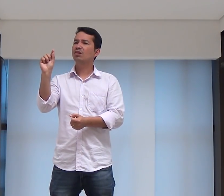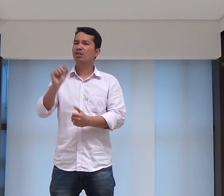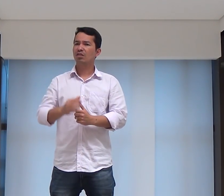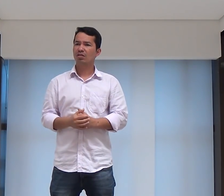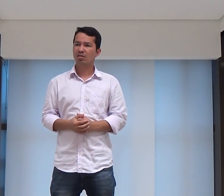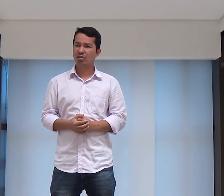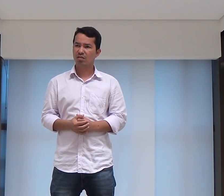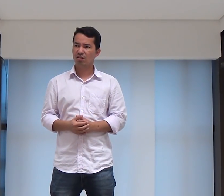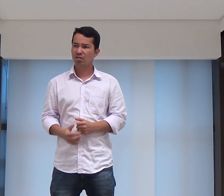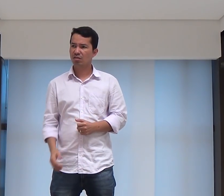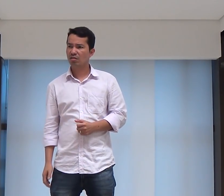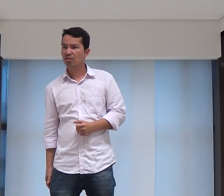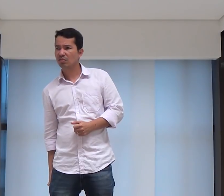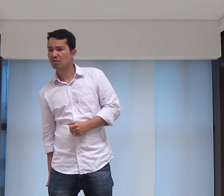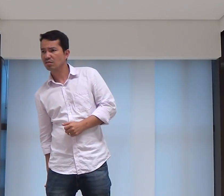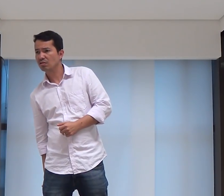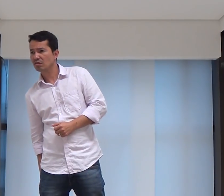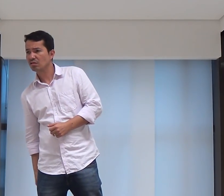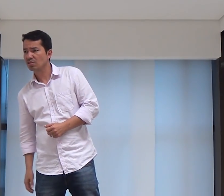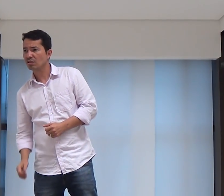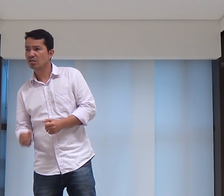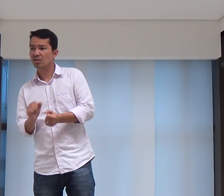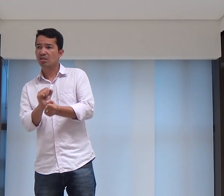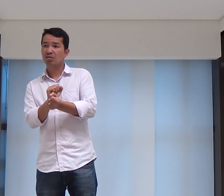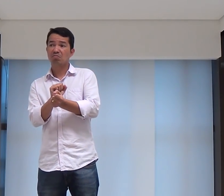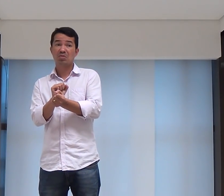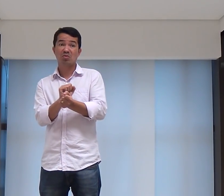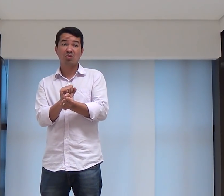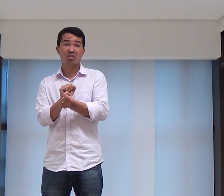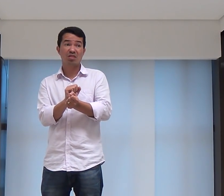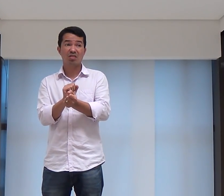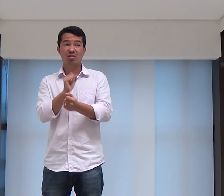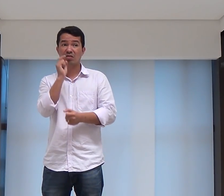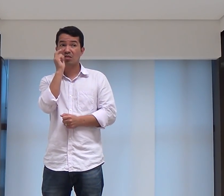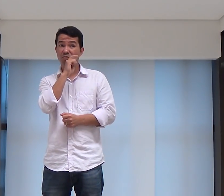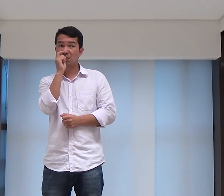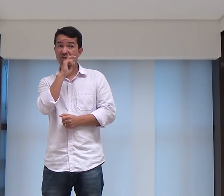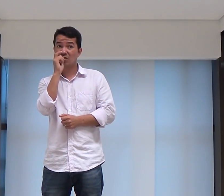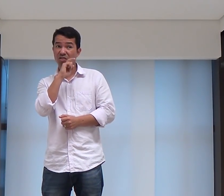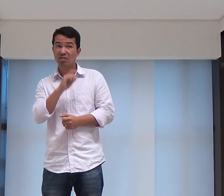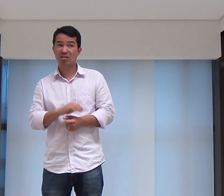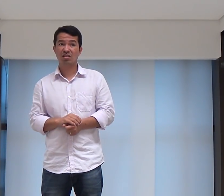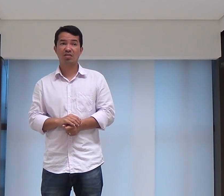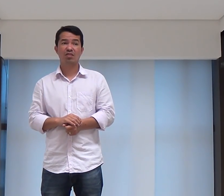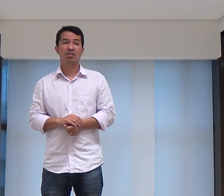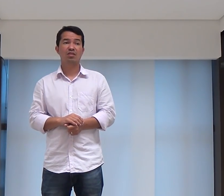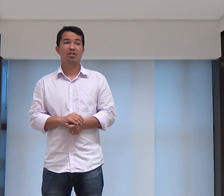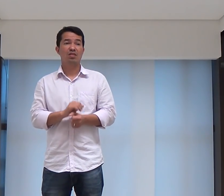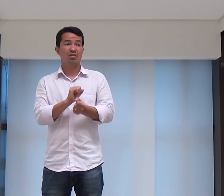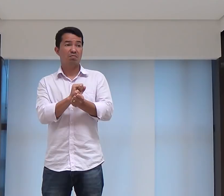Vocês têm sido prisioneiros do quê? Estão presos o quê? Ao quê? À